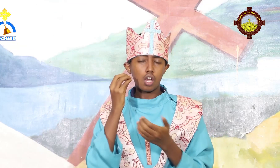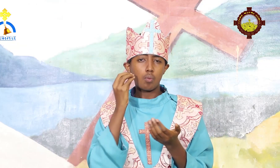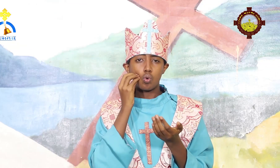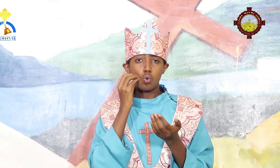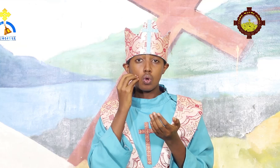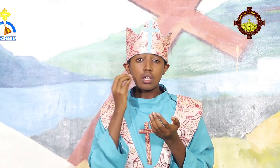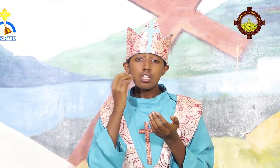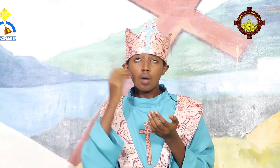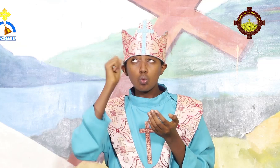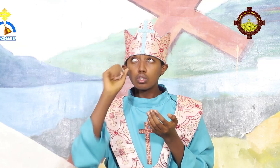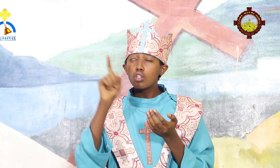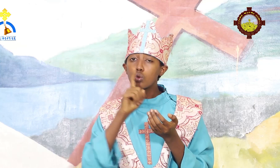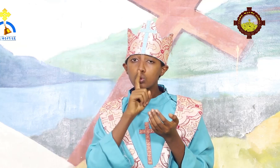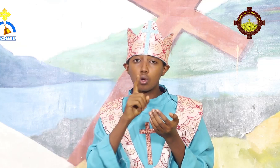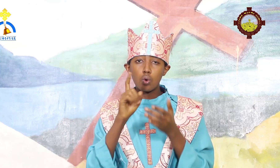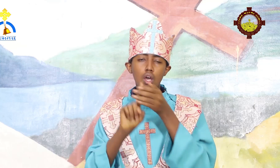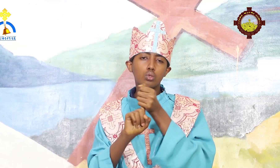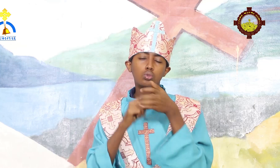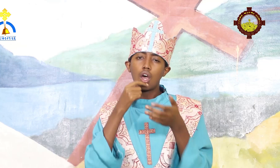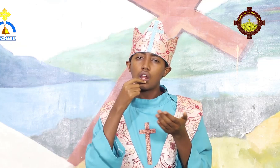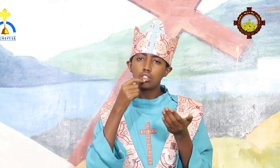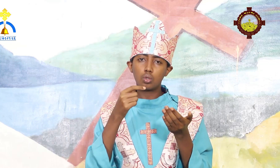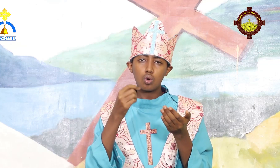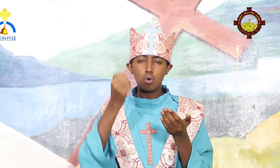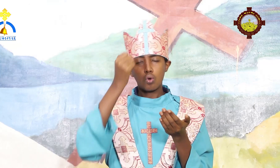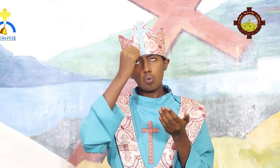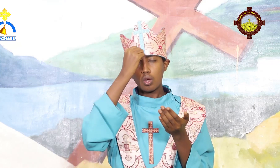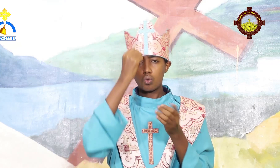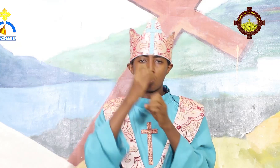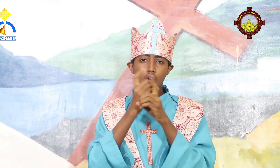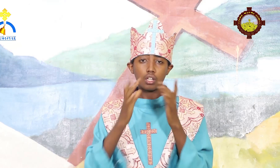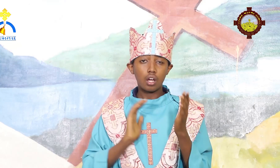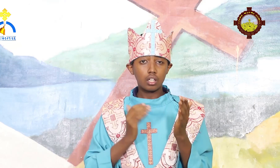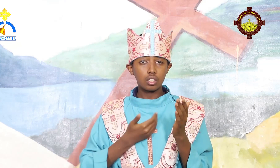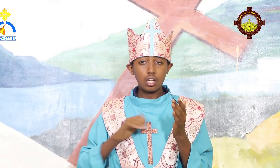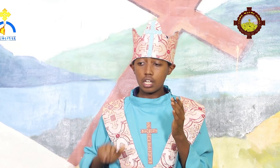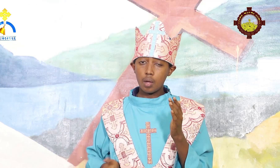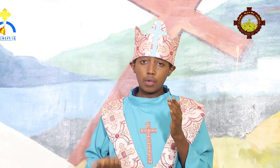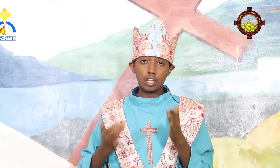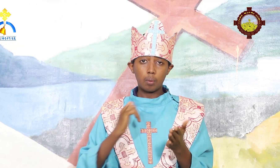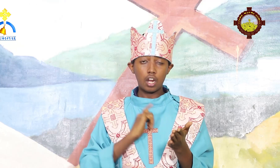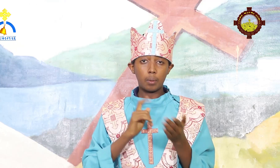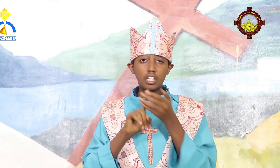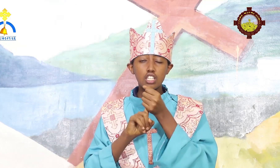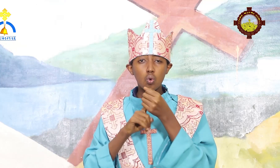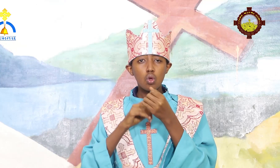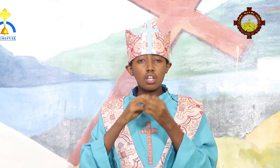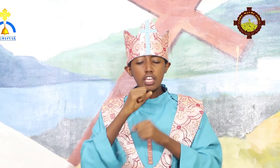ሳመው የሳምኩት እርሱ ነው ያዙት አላቸው ወዮ ፈጣሪያችን የምሕረት ባለቤት ይዘው